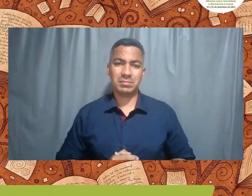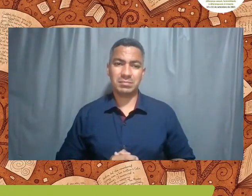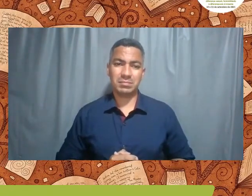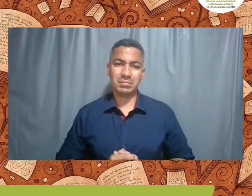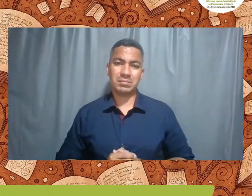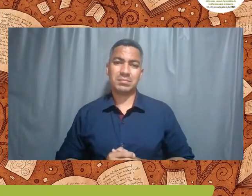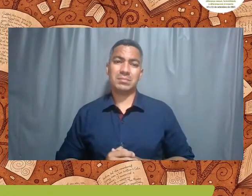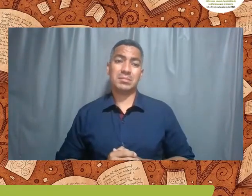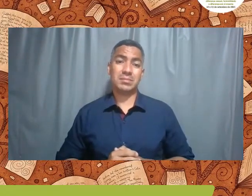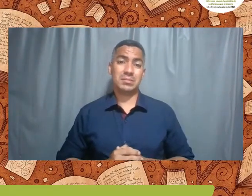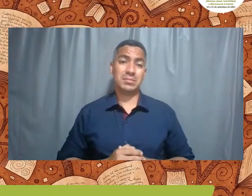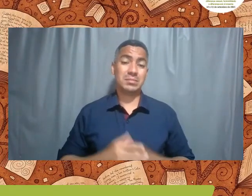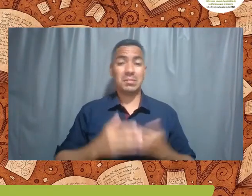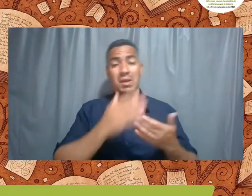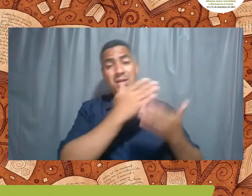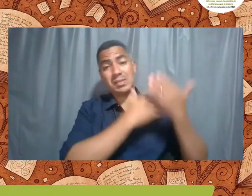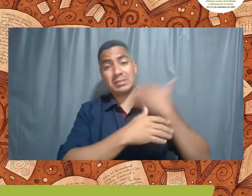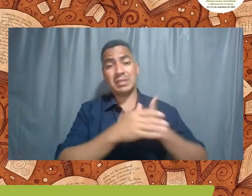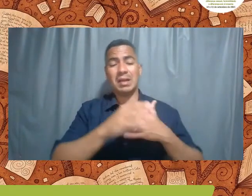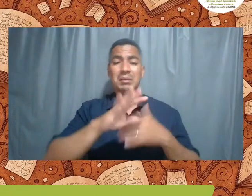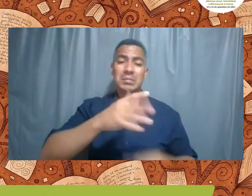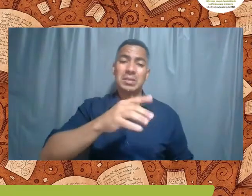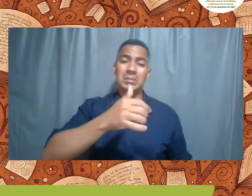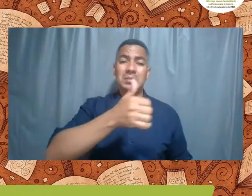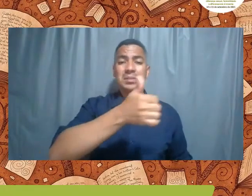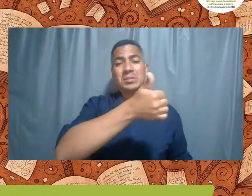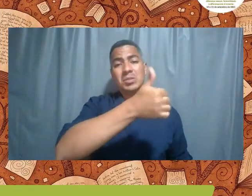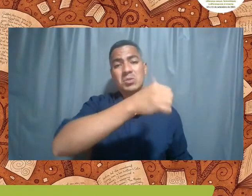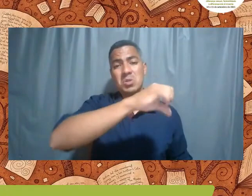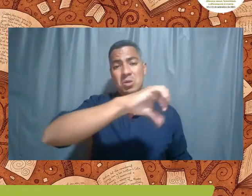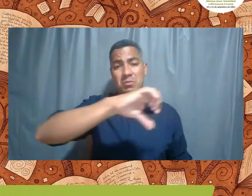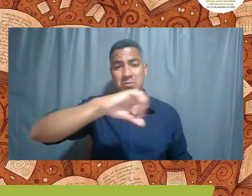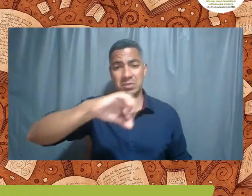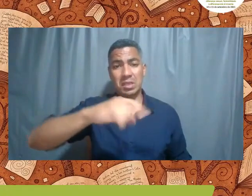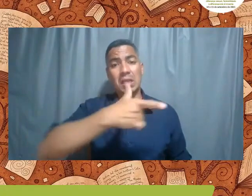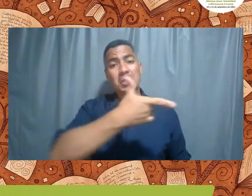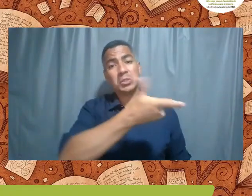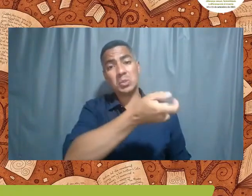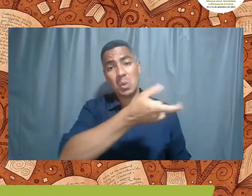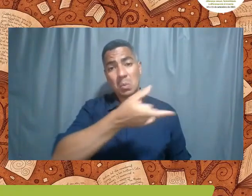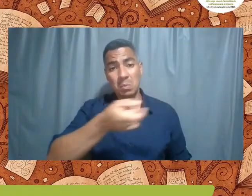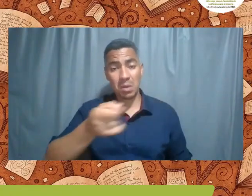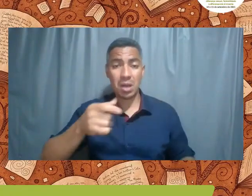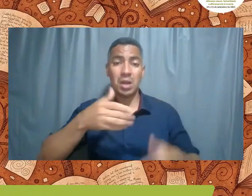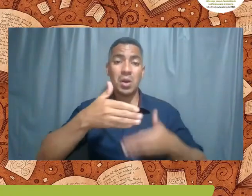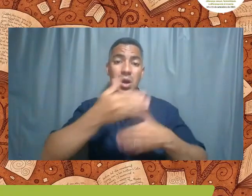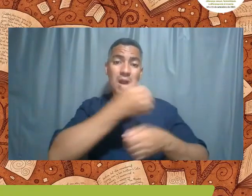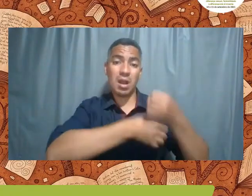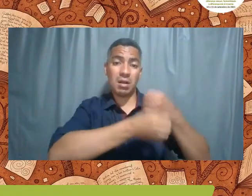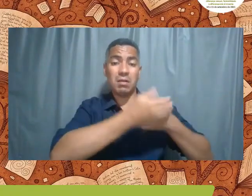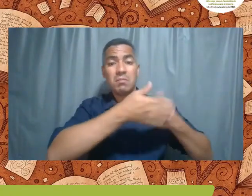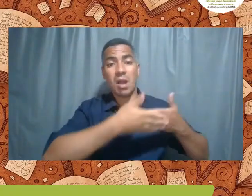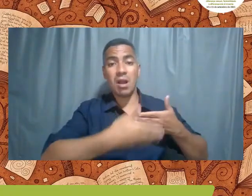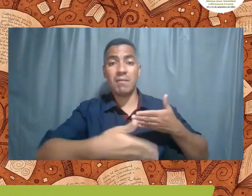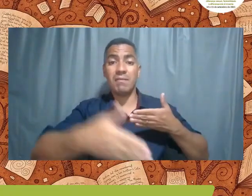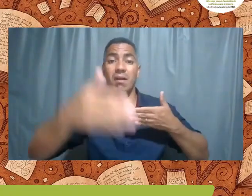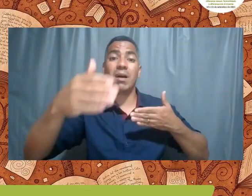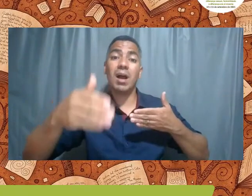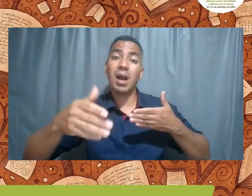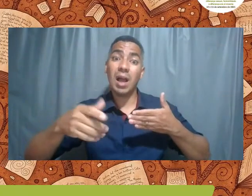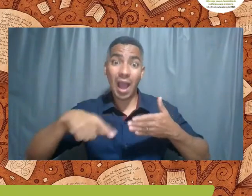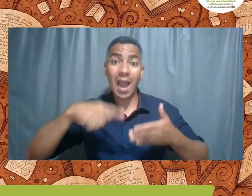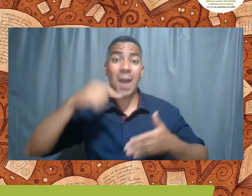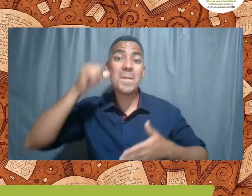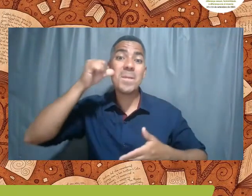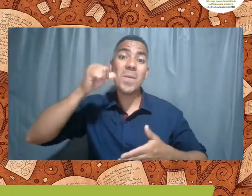primeiras décadas do século XX, né, quando as mulheres pleiteavam o direito a votar. Era um momento em que